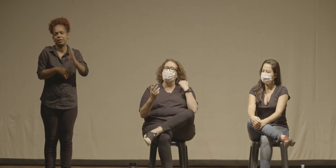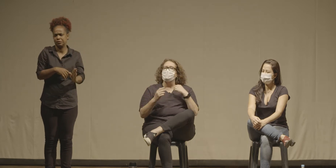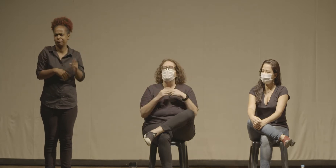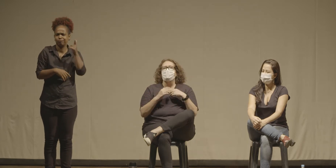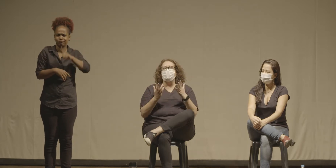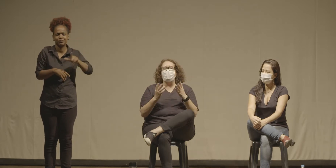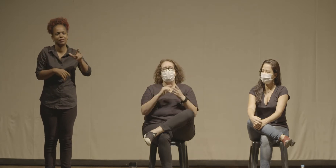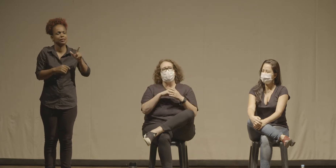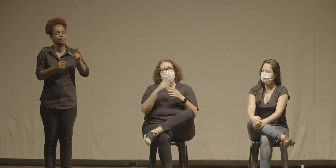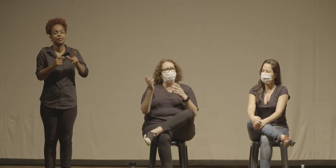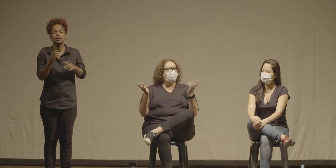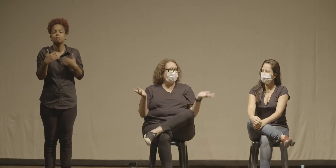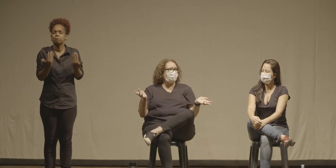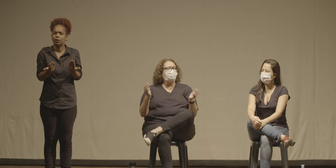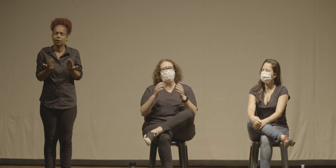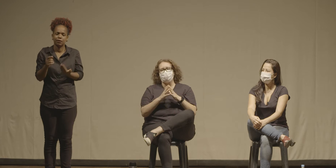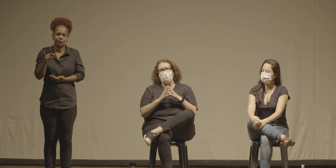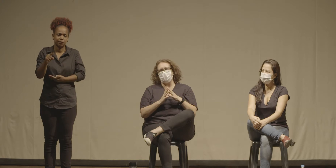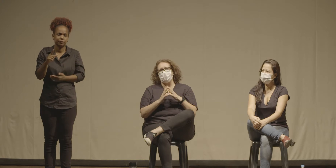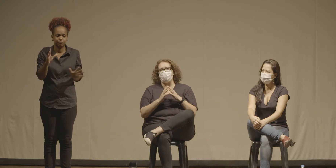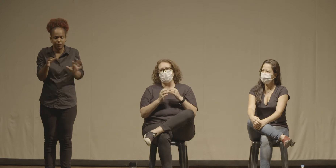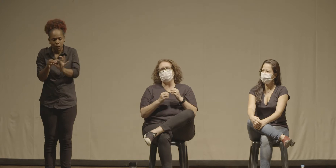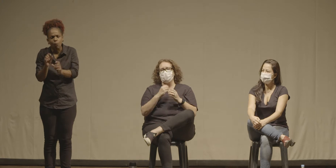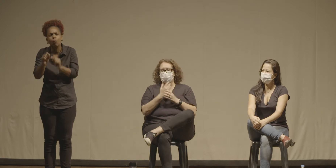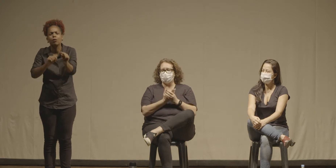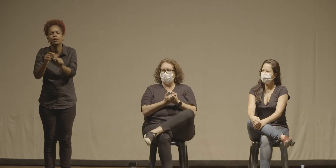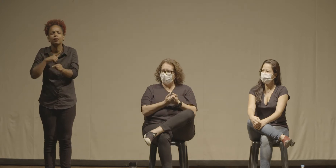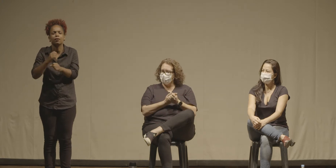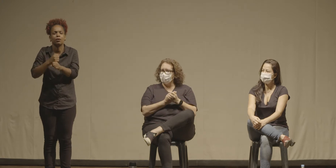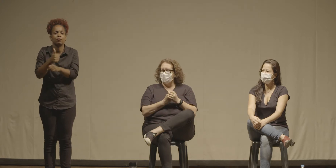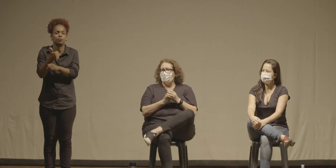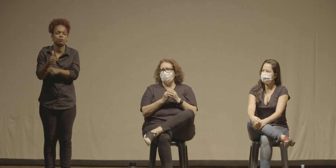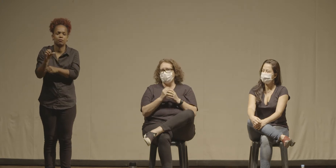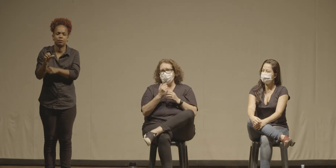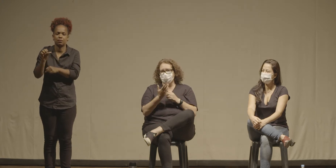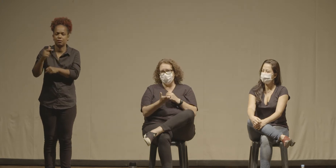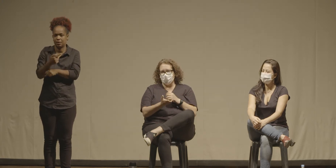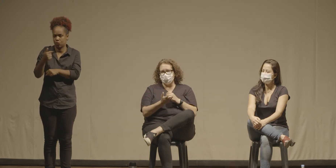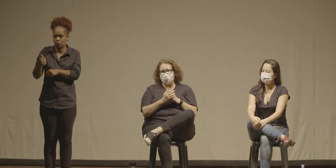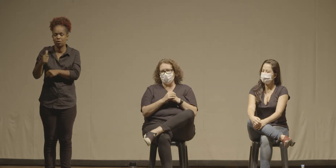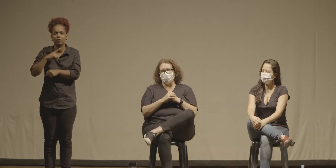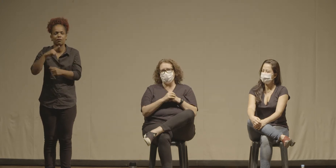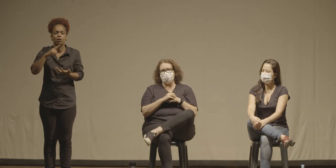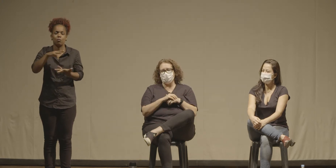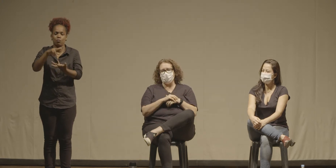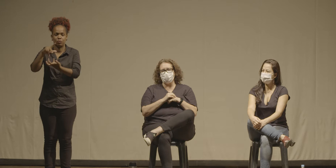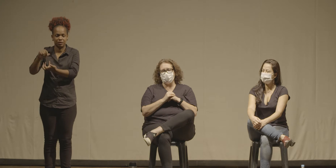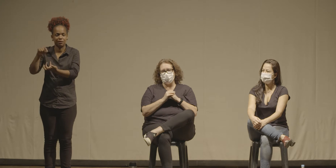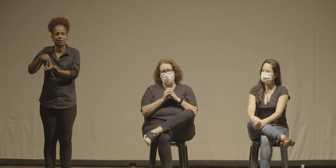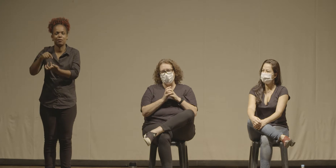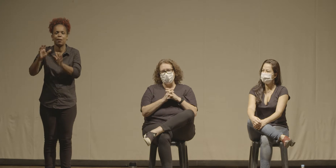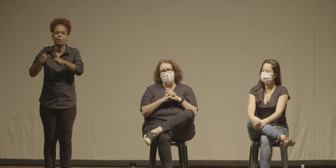delas. E aí a gente constrói o arco que foi o quê? Que foi 1971, onde teve um Mundial de Basquete em São